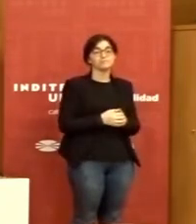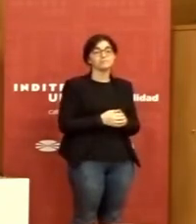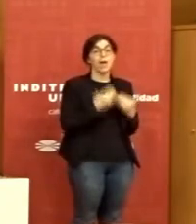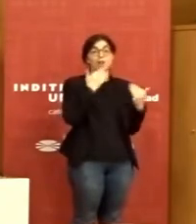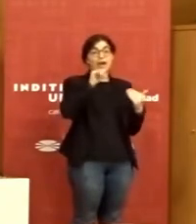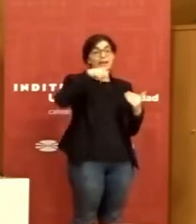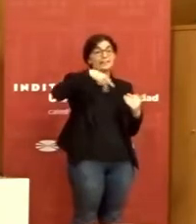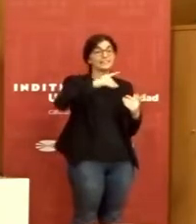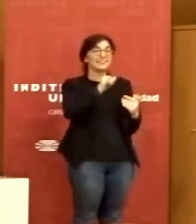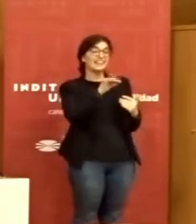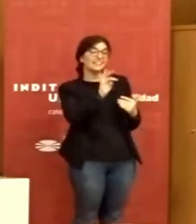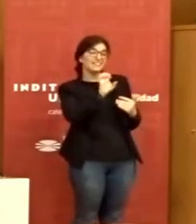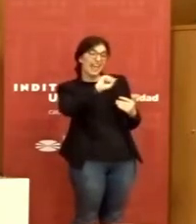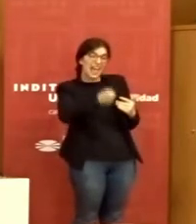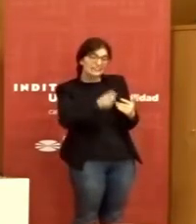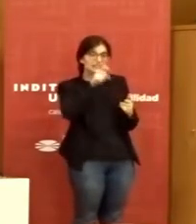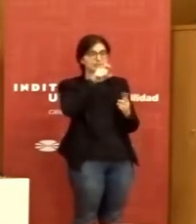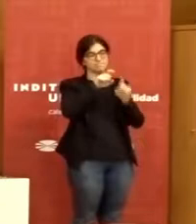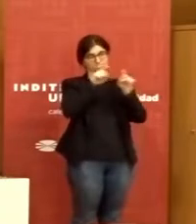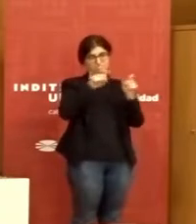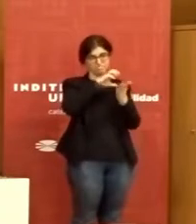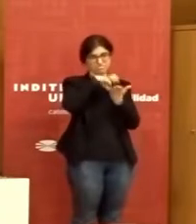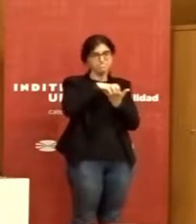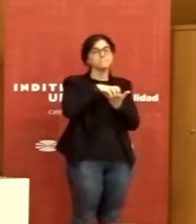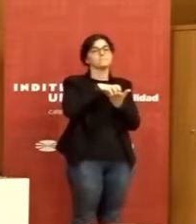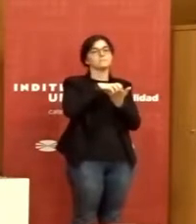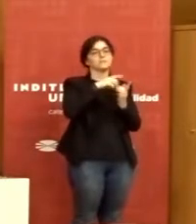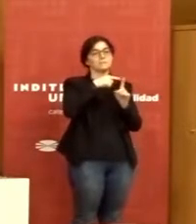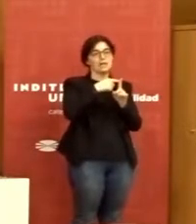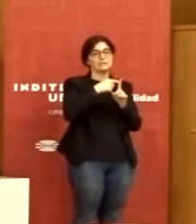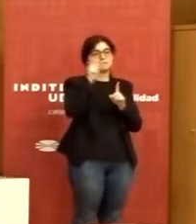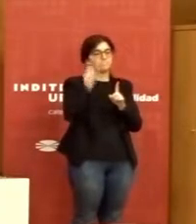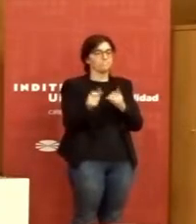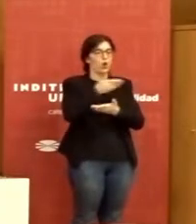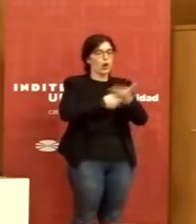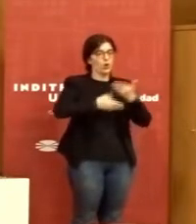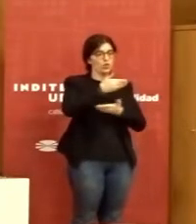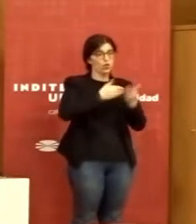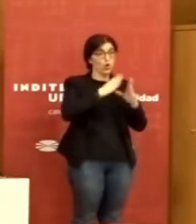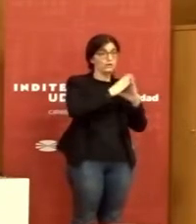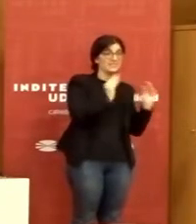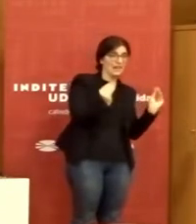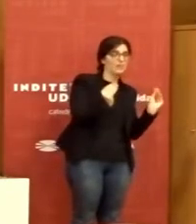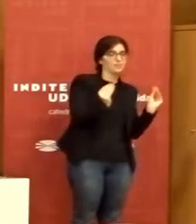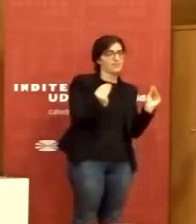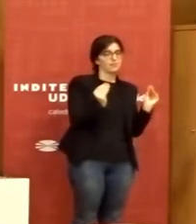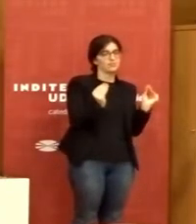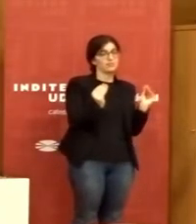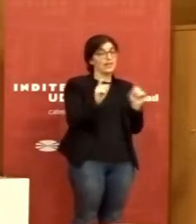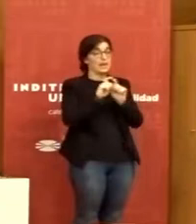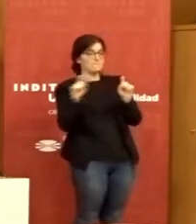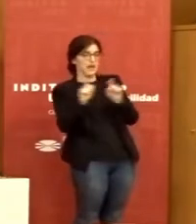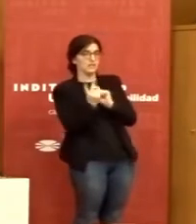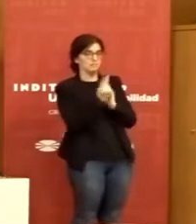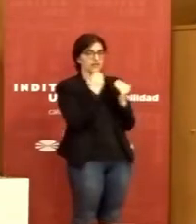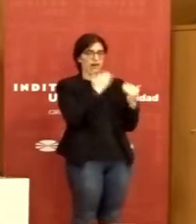a Inditex y a Antonio Abril la colaboración con la universidad. La colaboración entre las universidades y las